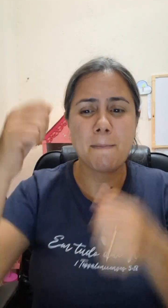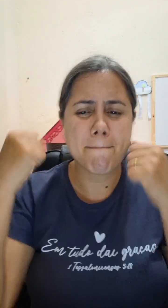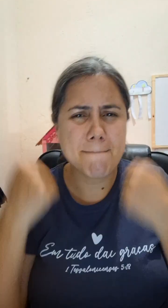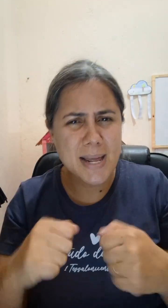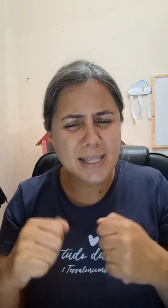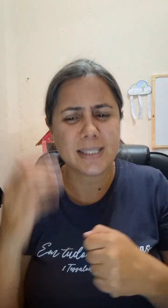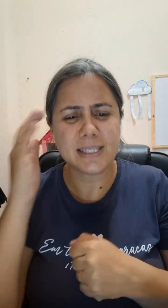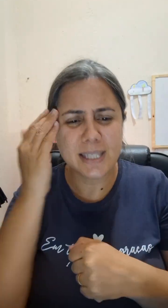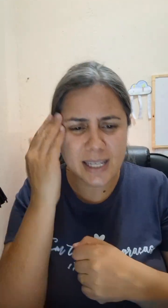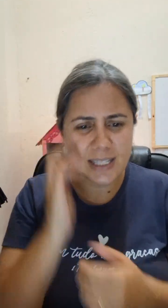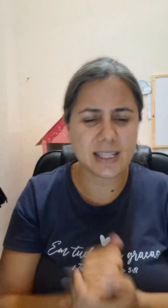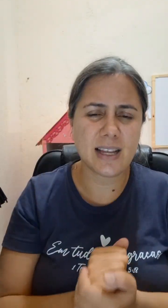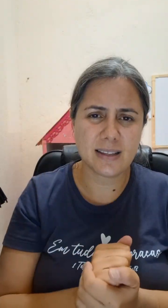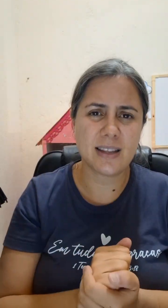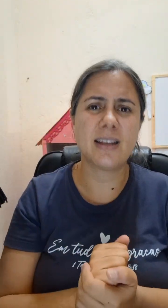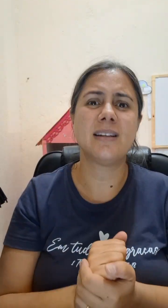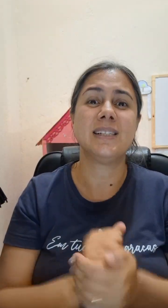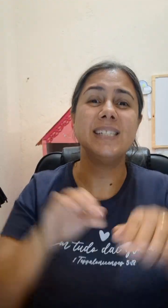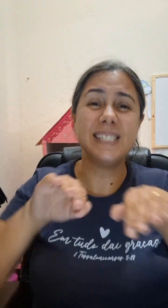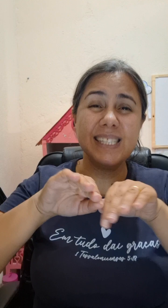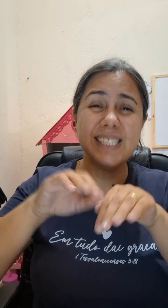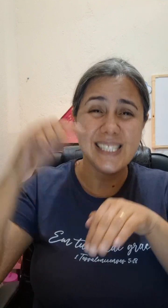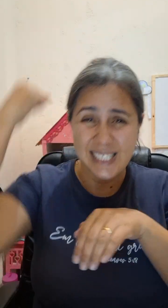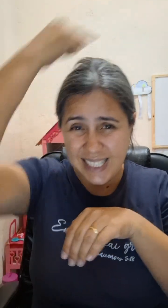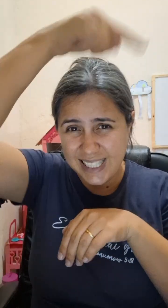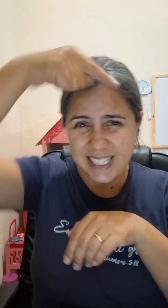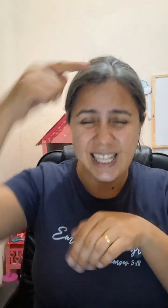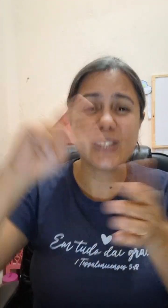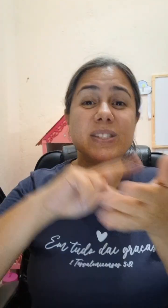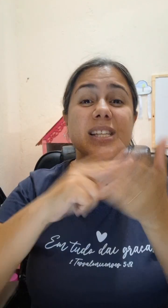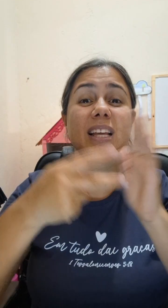Um povo santo precisa saber